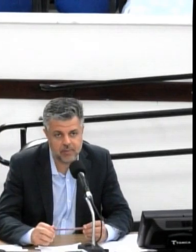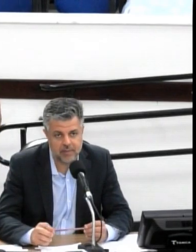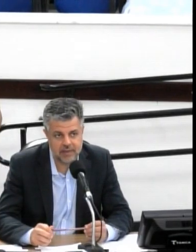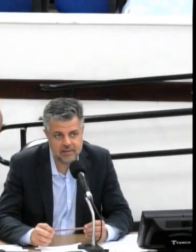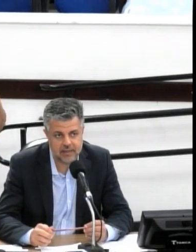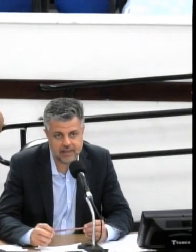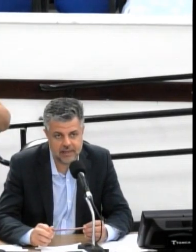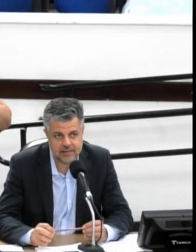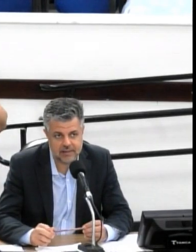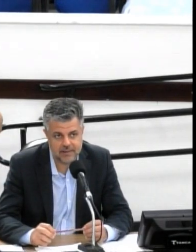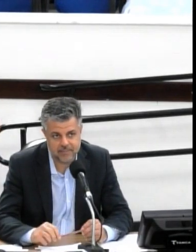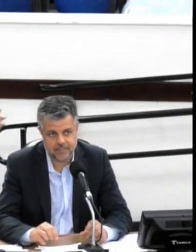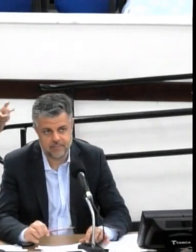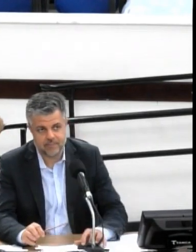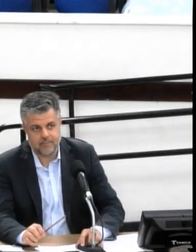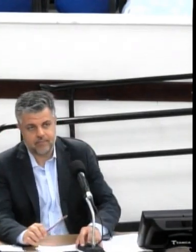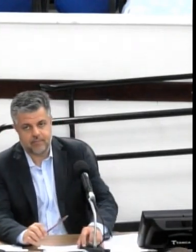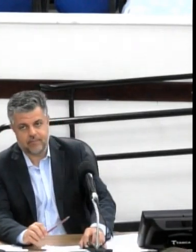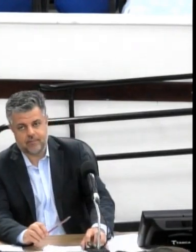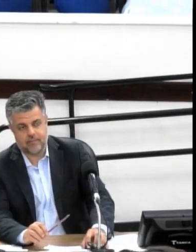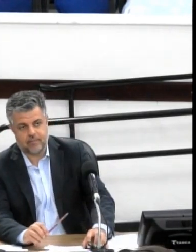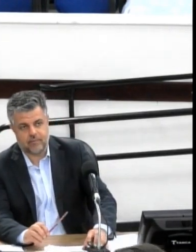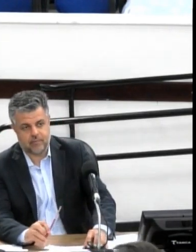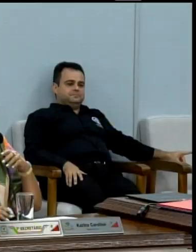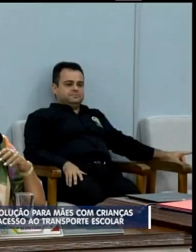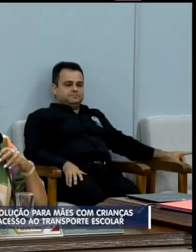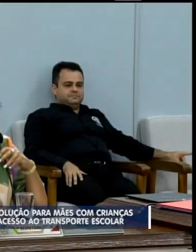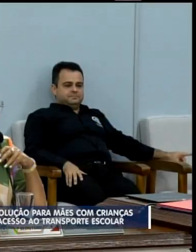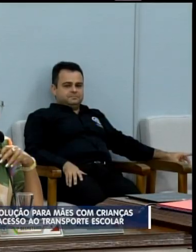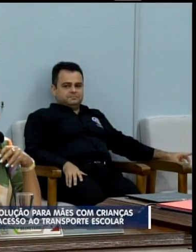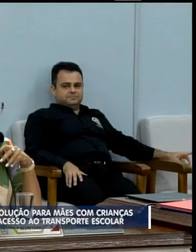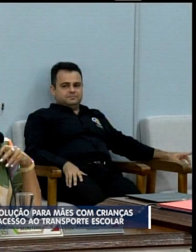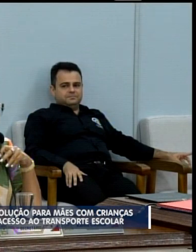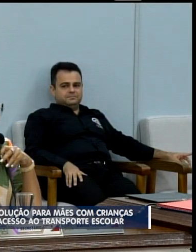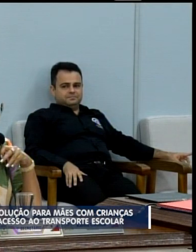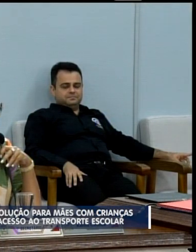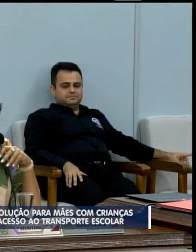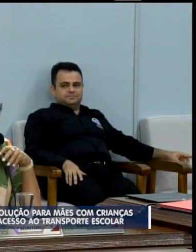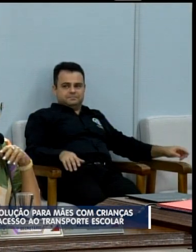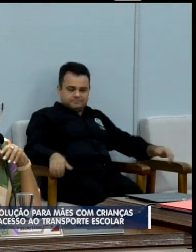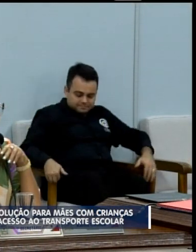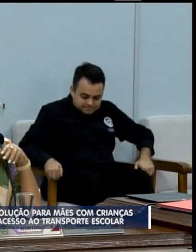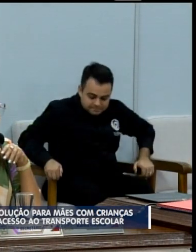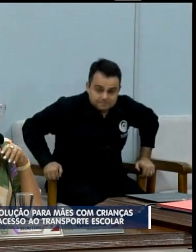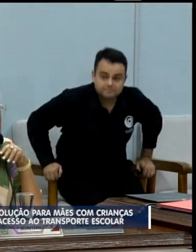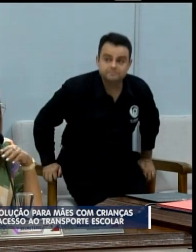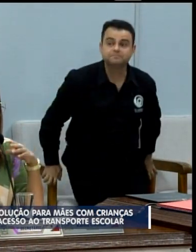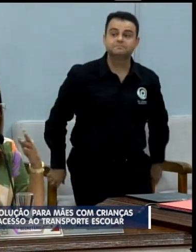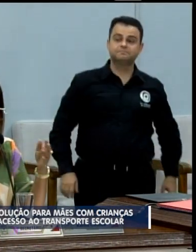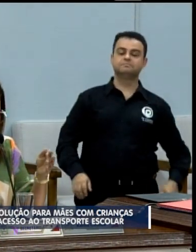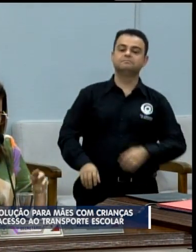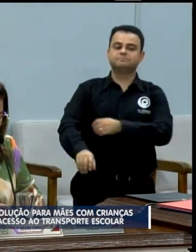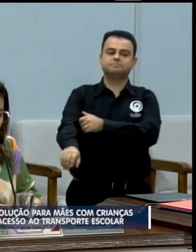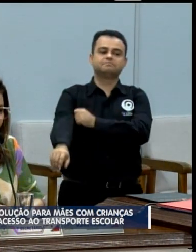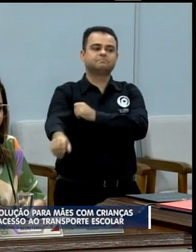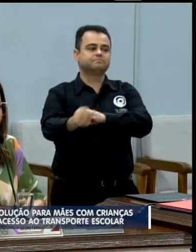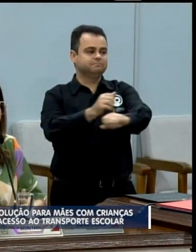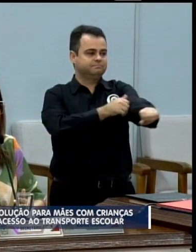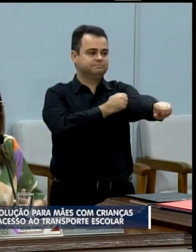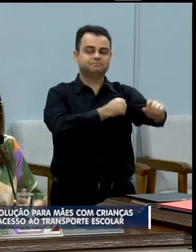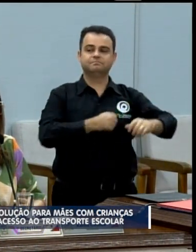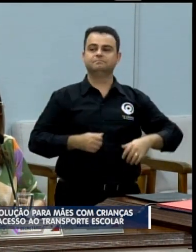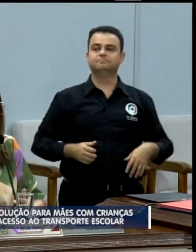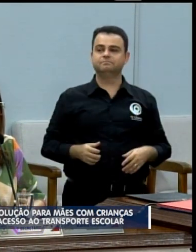comissões permanentes da casa aqui. Não, a gente precisa resolver essa situação porque as mães estão desesperadas. Os membros